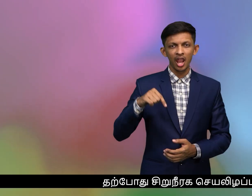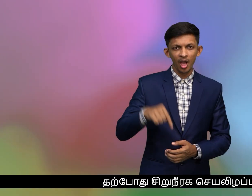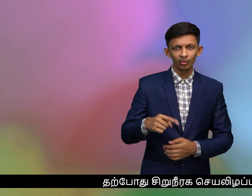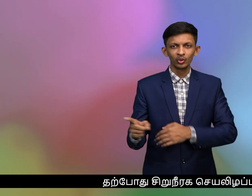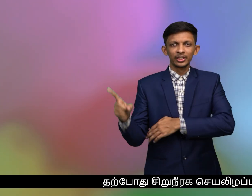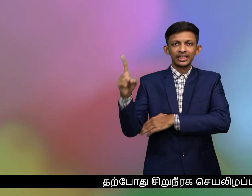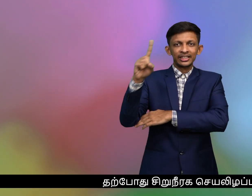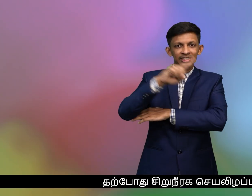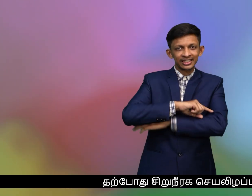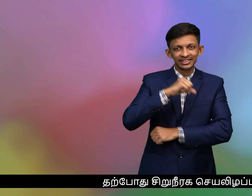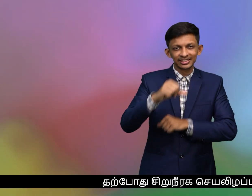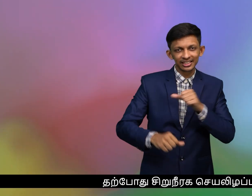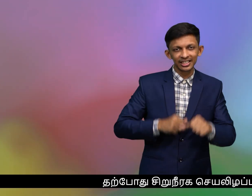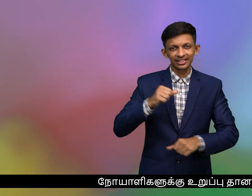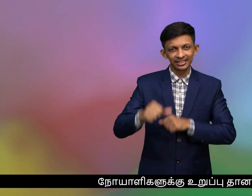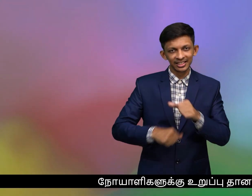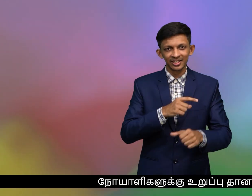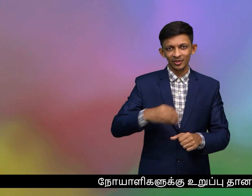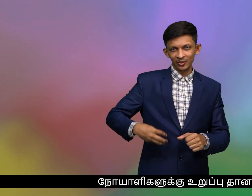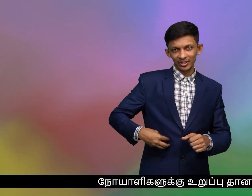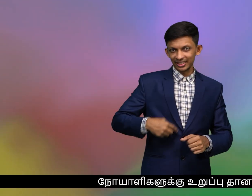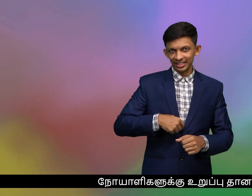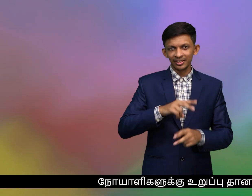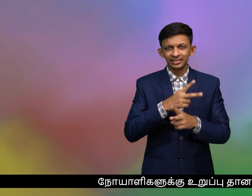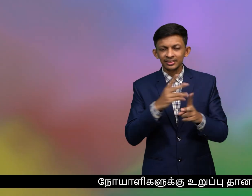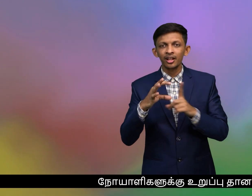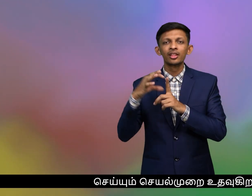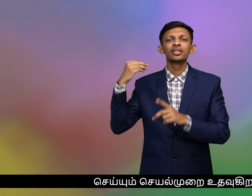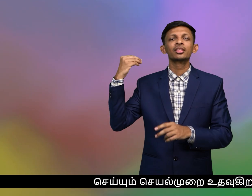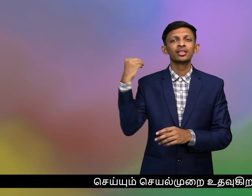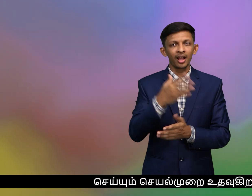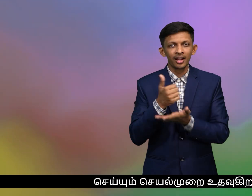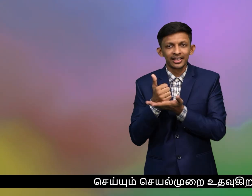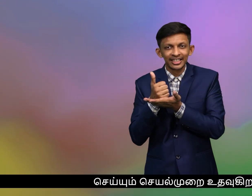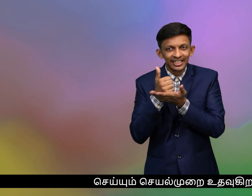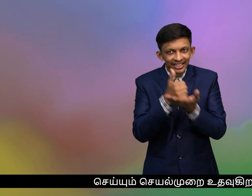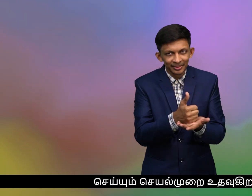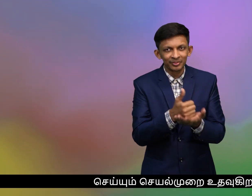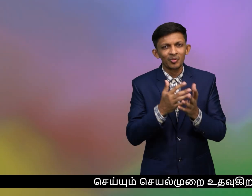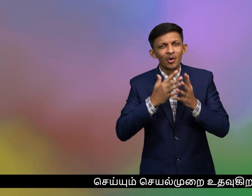தற்போது சிறுநீரக செயலிழப்பு நோய்களுக்கு உறுப்பு தானம் செய்யும் செயல்முறை உதவுகிறது.